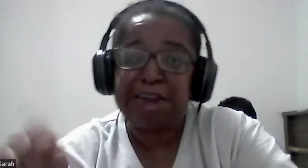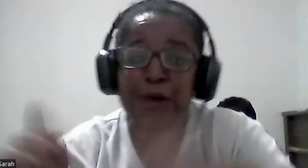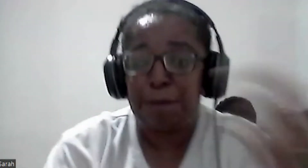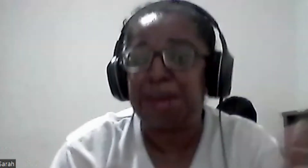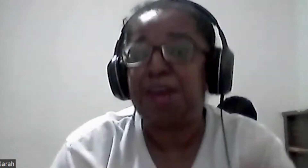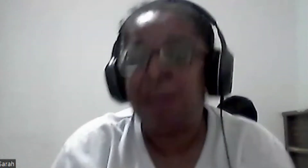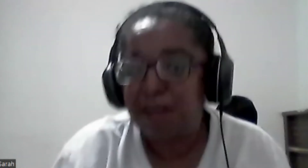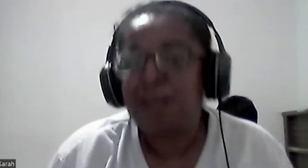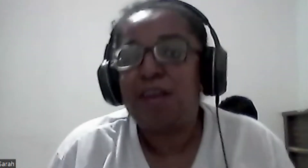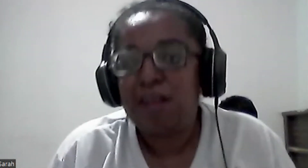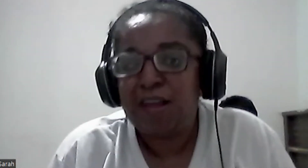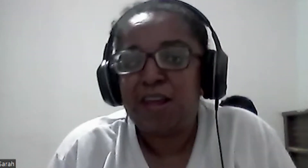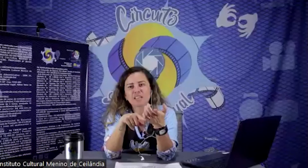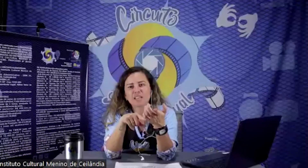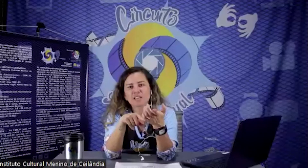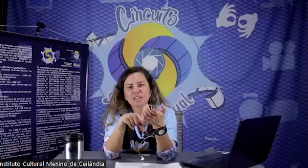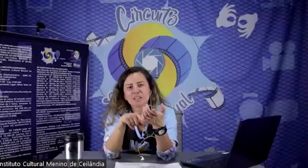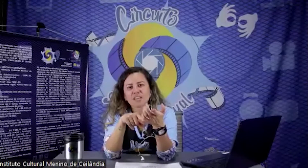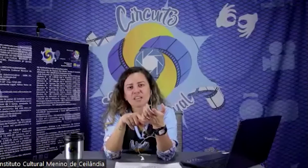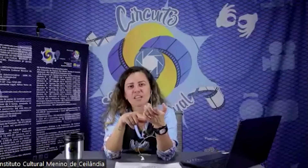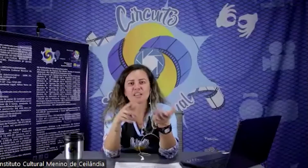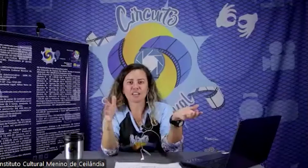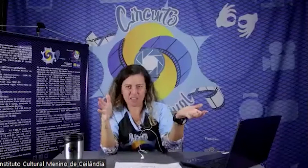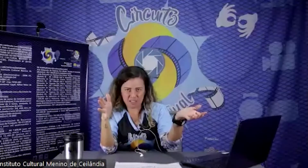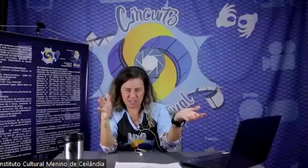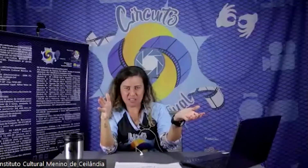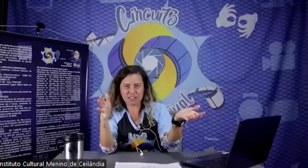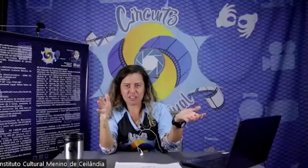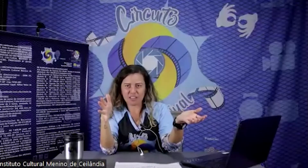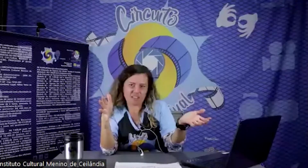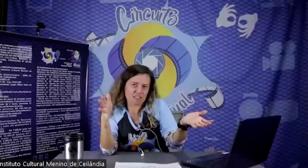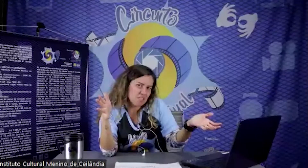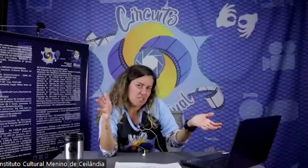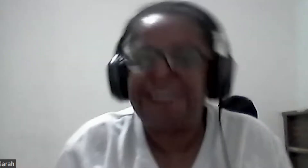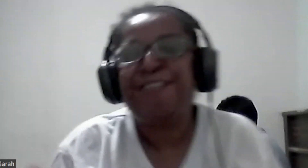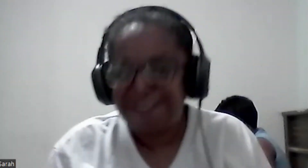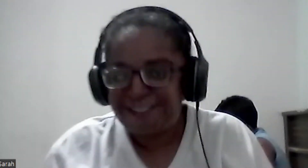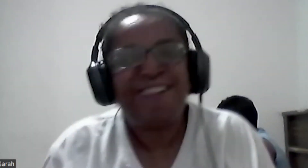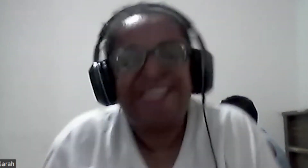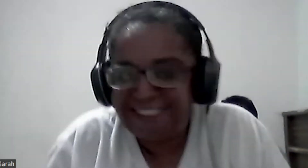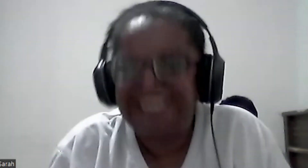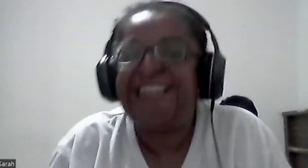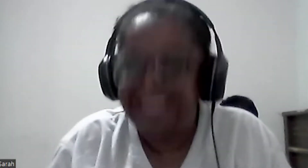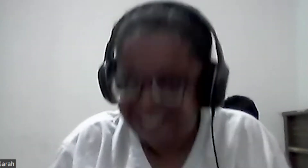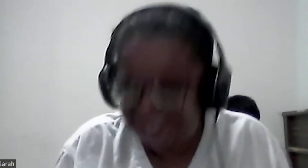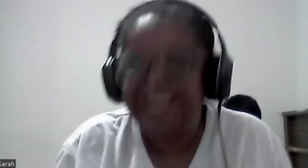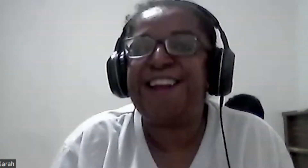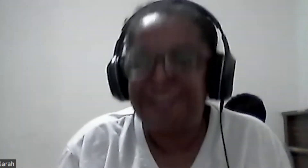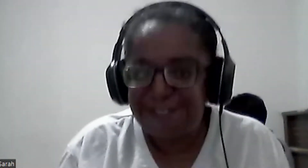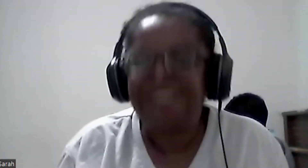o S ver. com som de Z. Olha aí, né? Também. Sara, né? Zara. Se você não, se Olha você aí, não tem